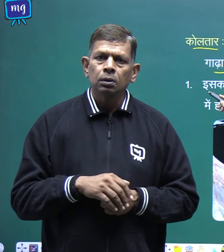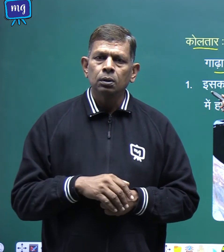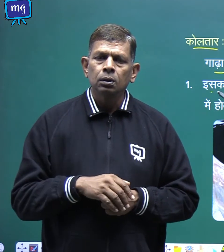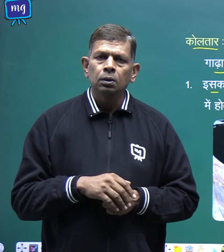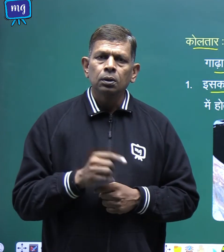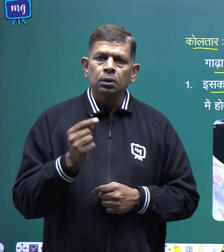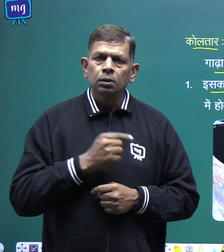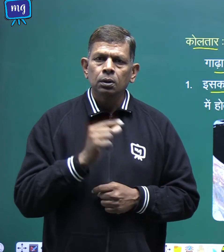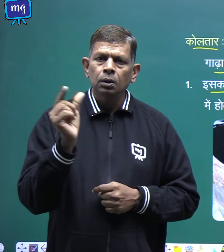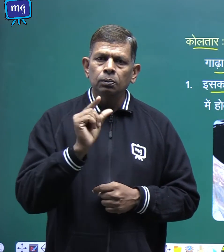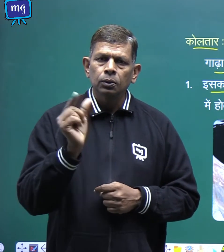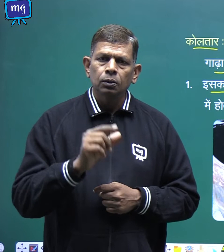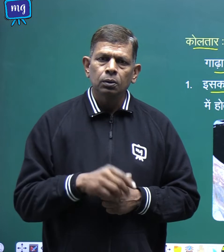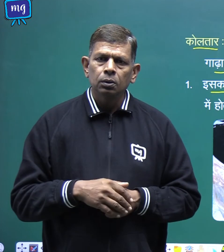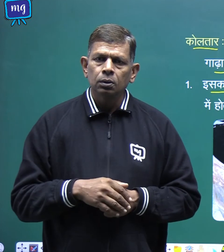इसका उपयोग